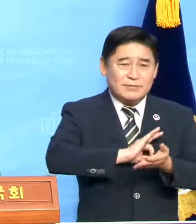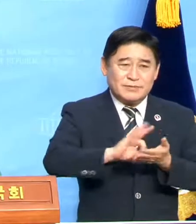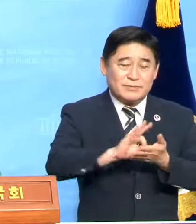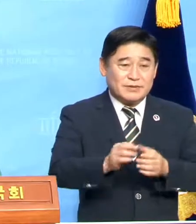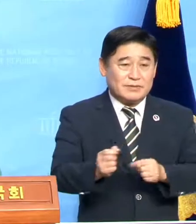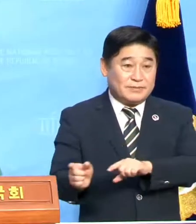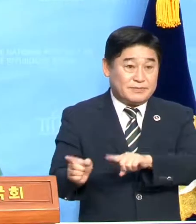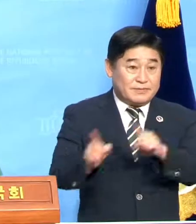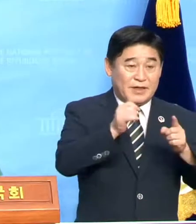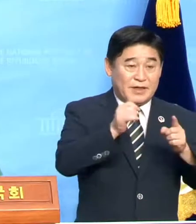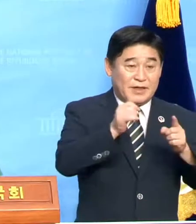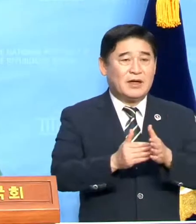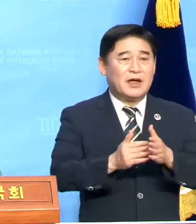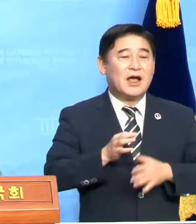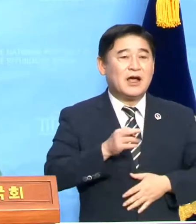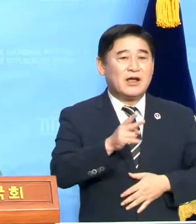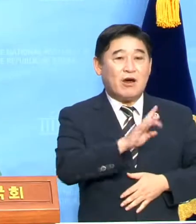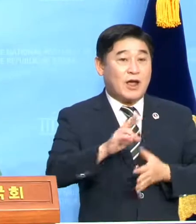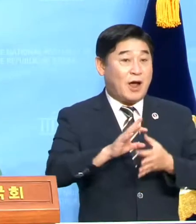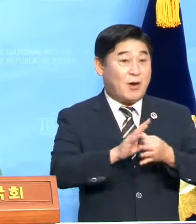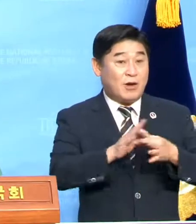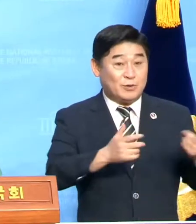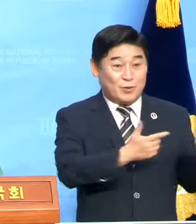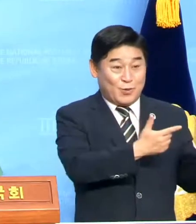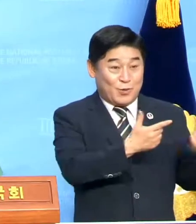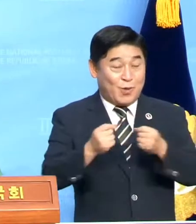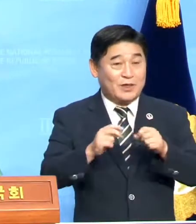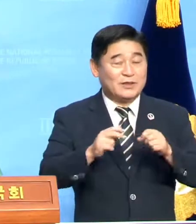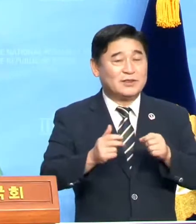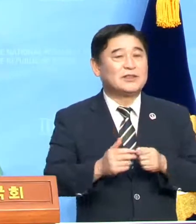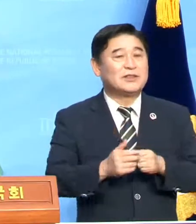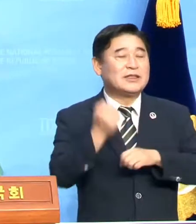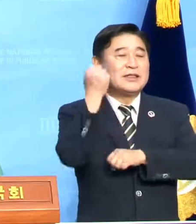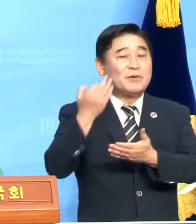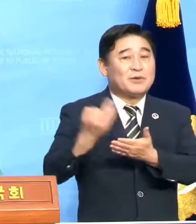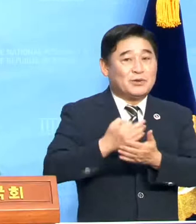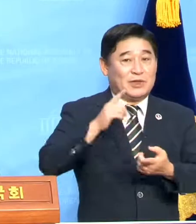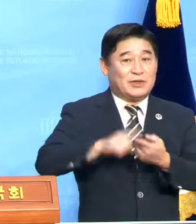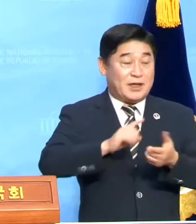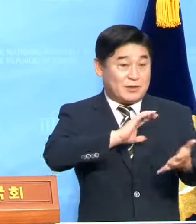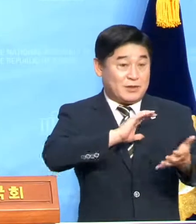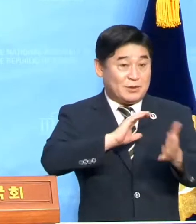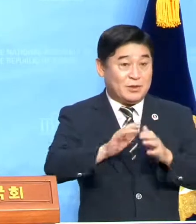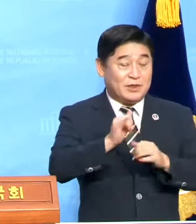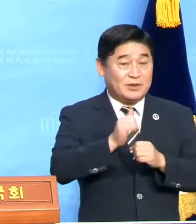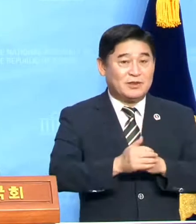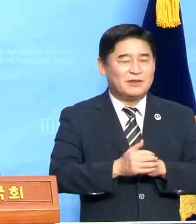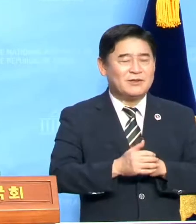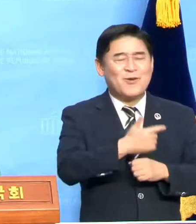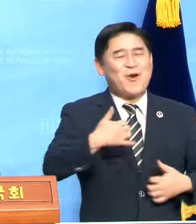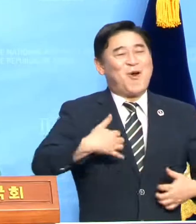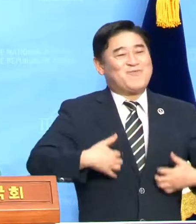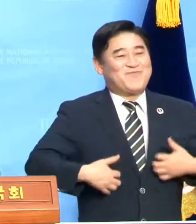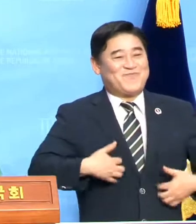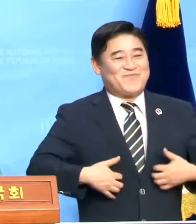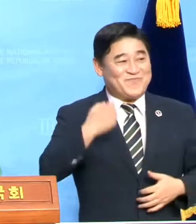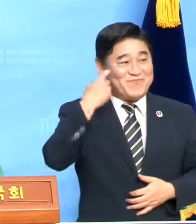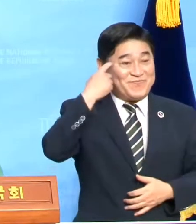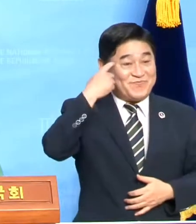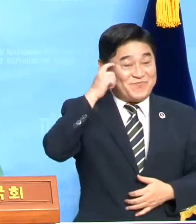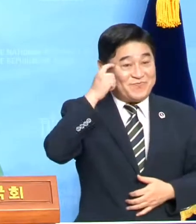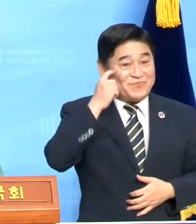여야 할 것 없이 기본소득을 이야기하고 있습니다 기본소득 논의가 이렇게 활발하게 일어난 것을 무척 기쁘게 생각합니다